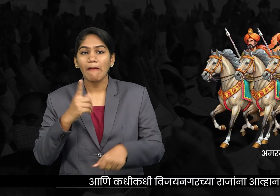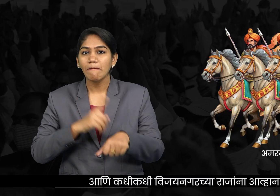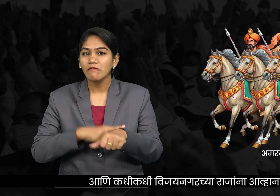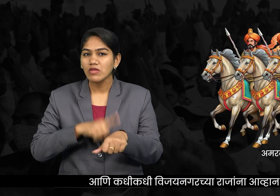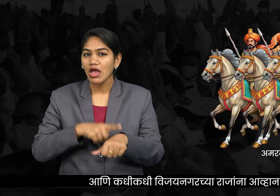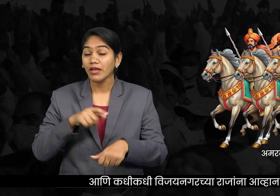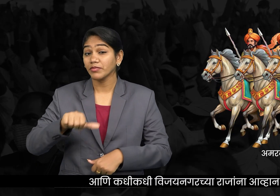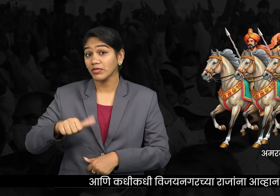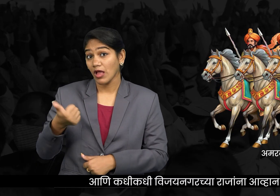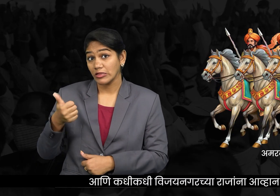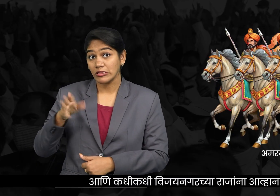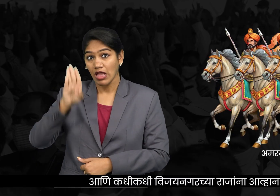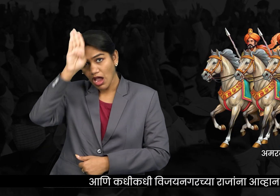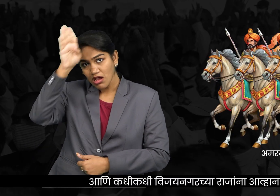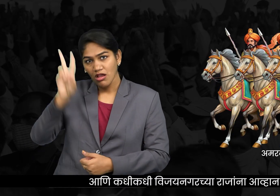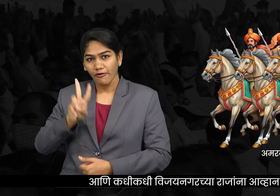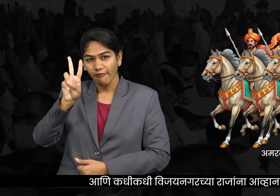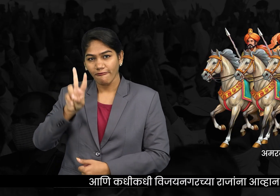आणि कधीकधी